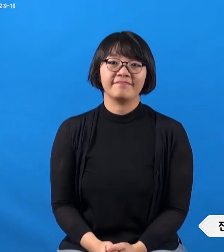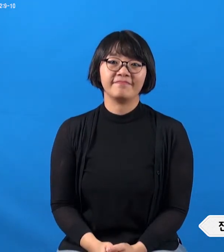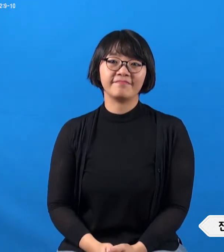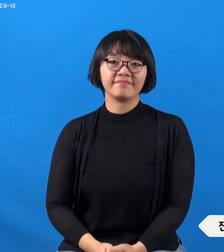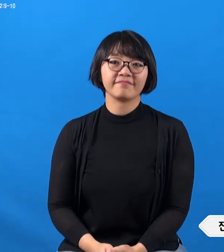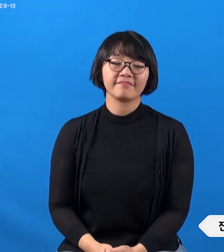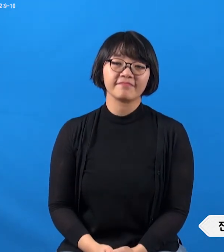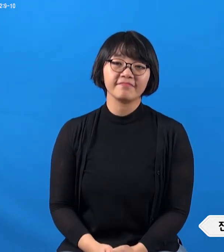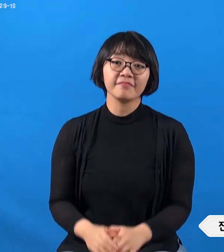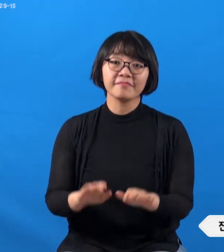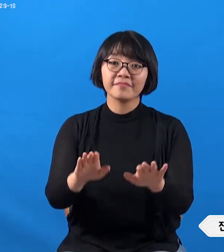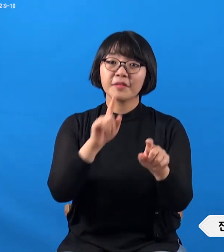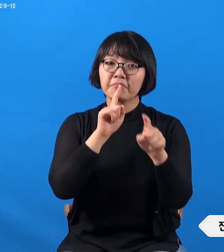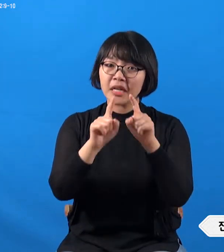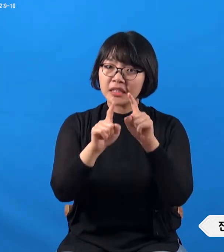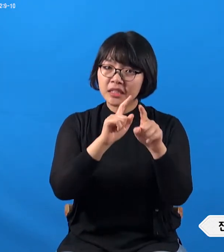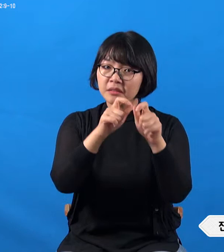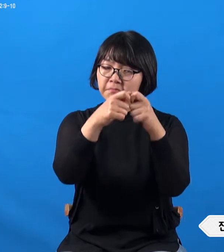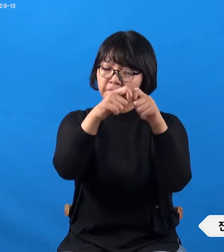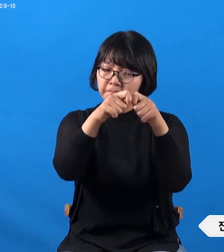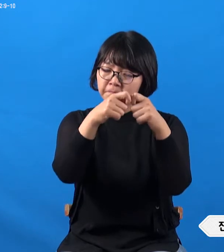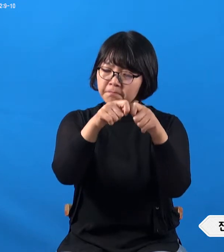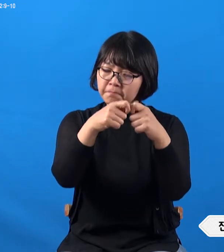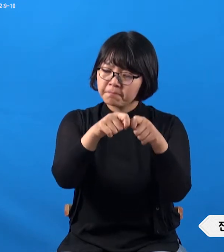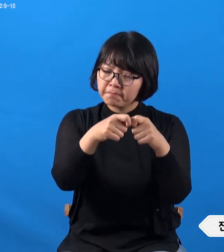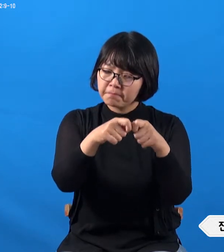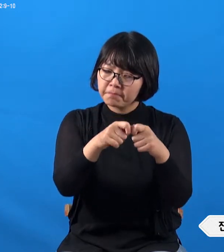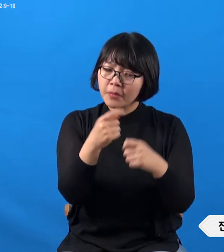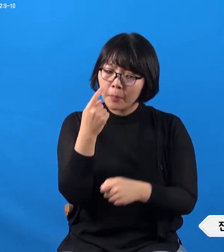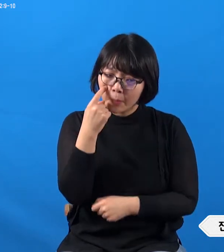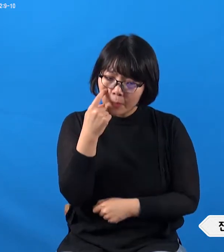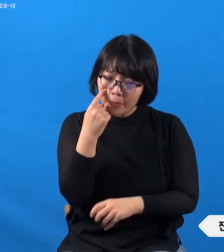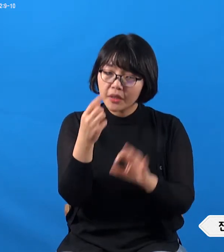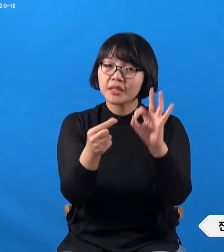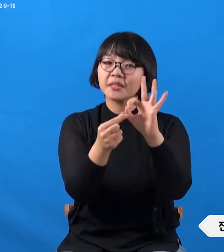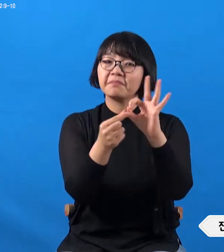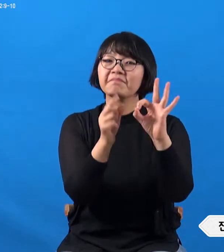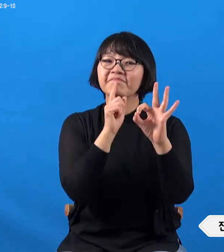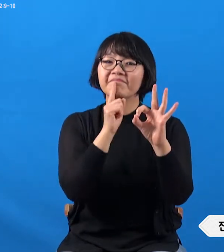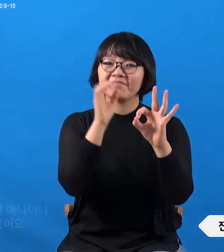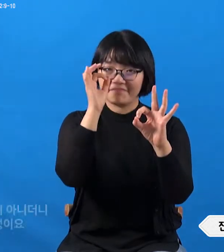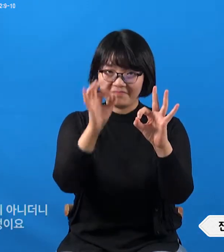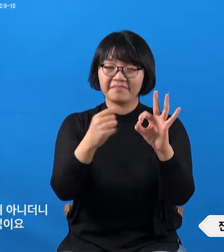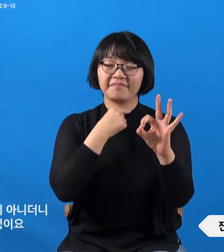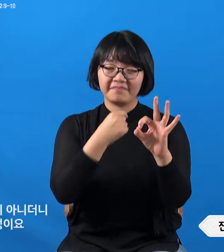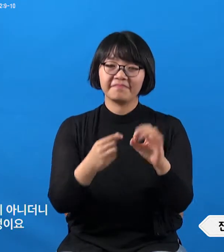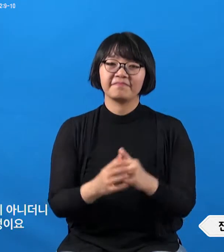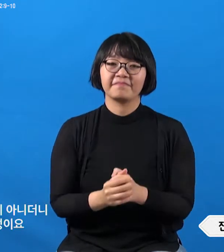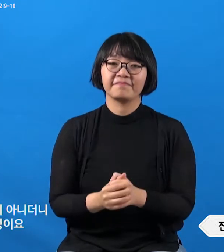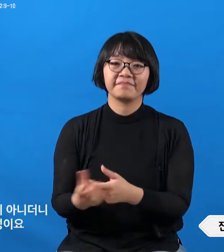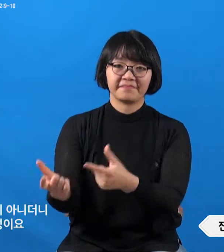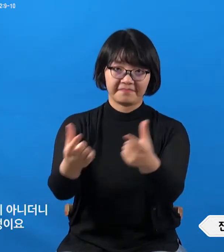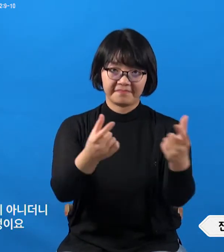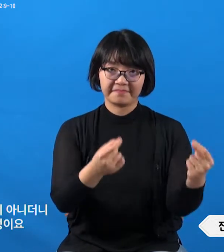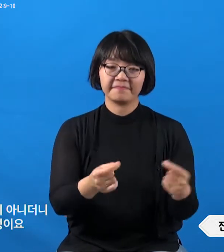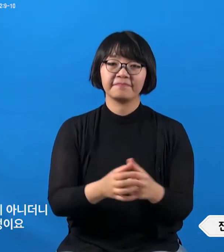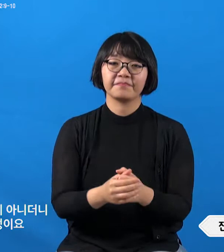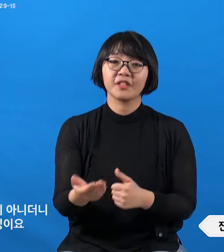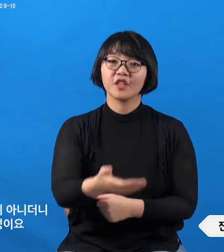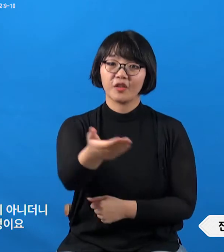계심을 봅니다. 이 말씀을 좀 더 정확하게 10절에 말씀하십니다. 한번 같이